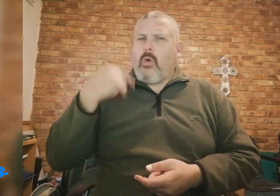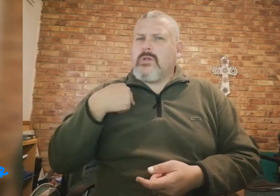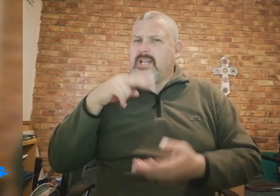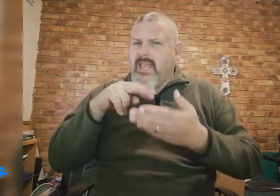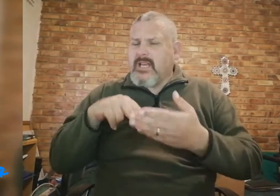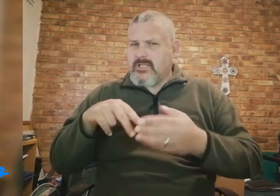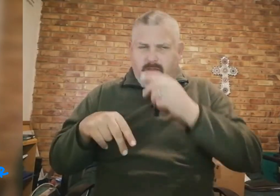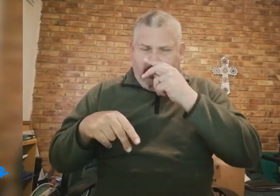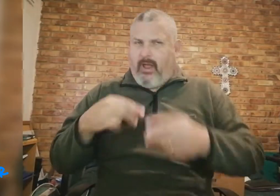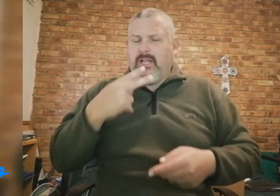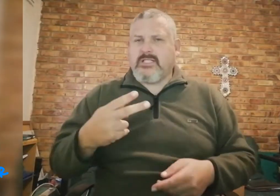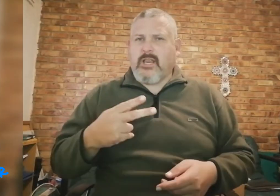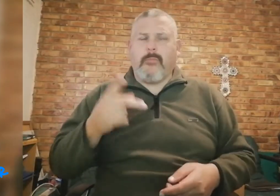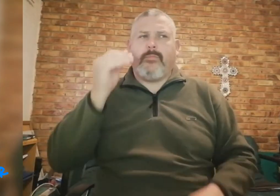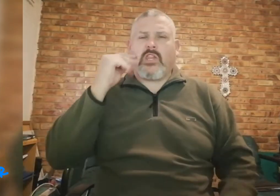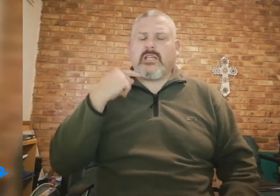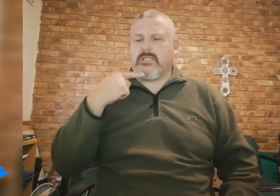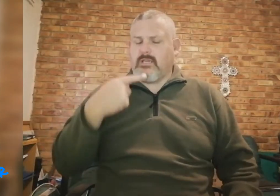Wanneer ons lees, sien Petrus is,